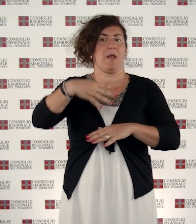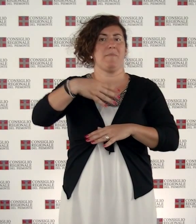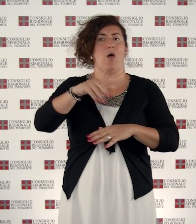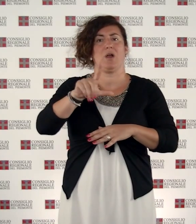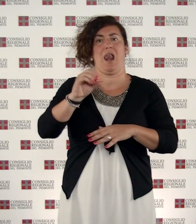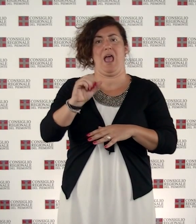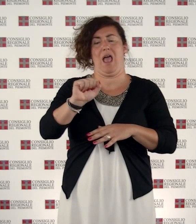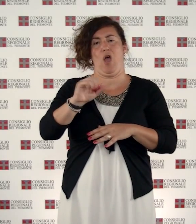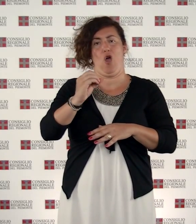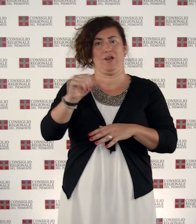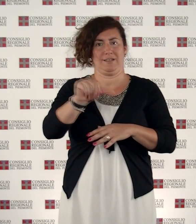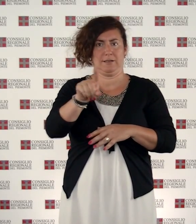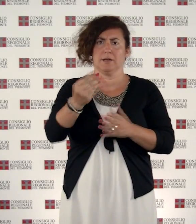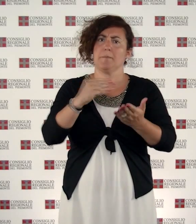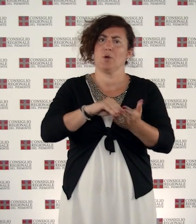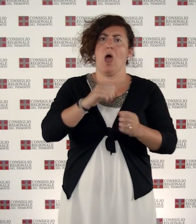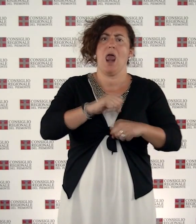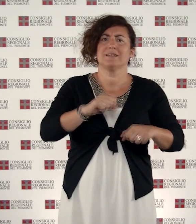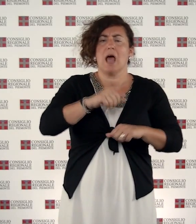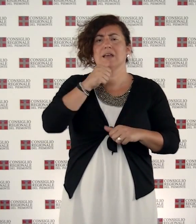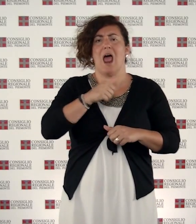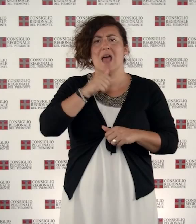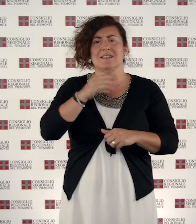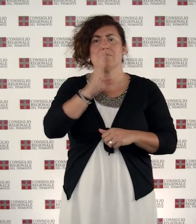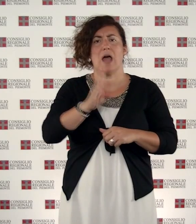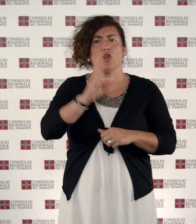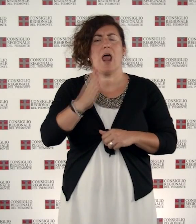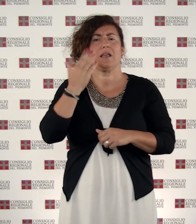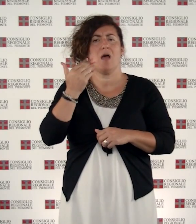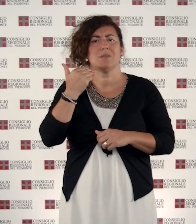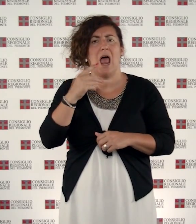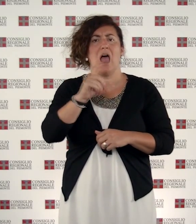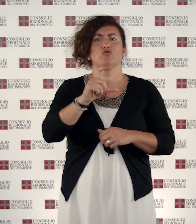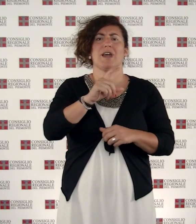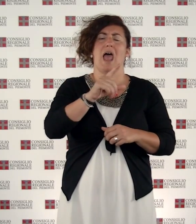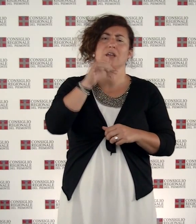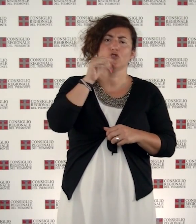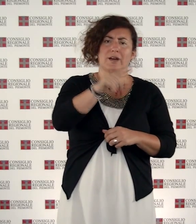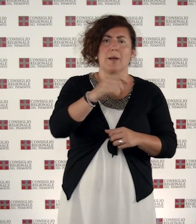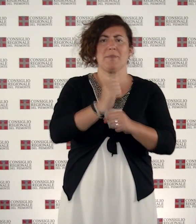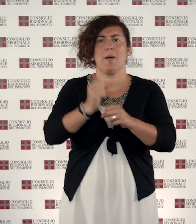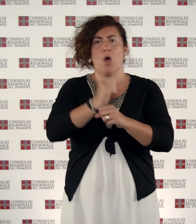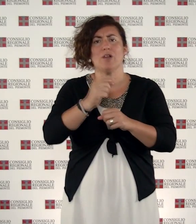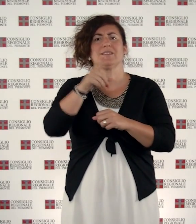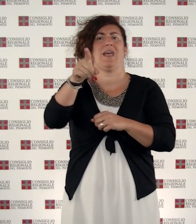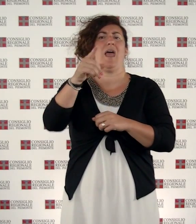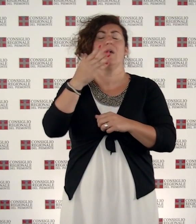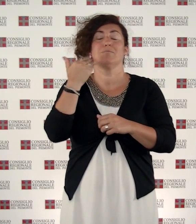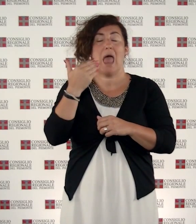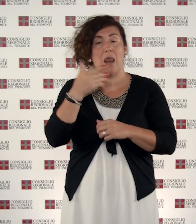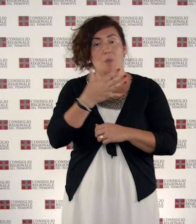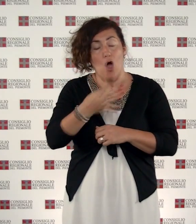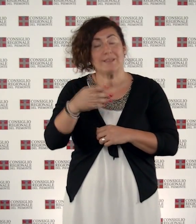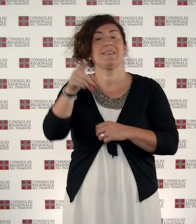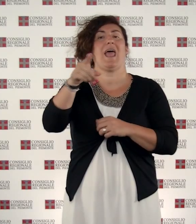inseriti alessandria asti bardonecchia e biella cesana torinese chiomonte claviere cuneo novara pinerolo pragelato